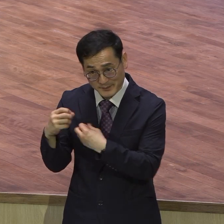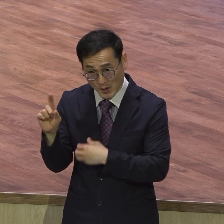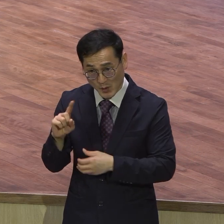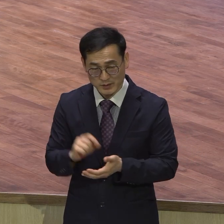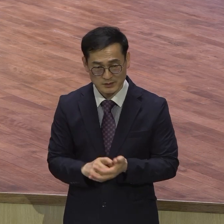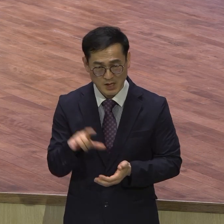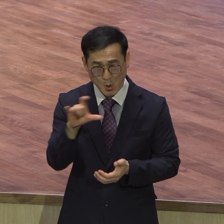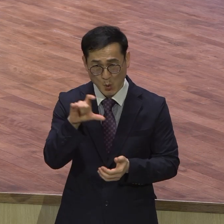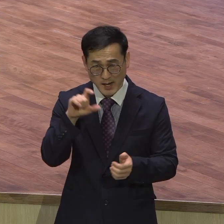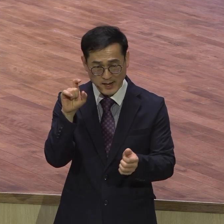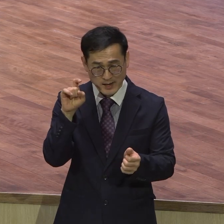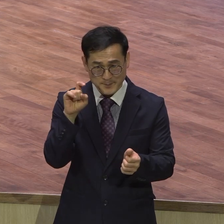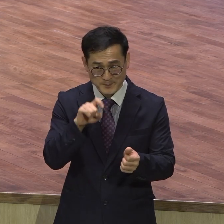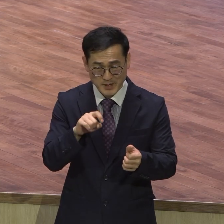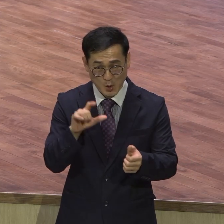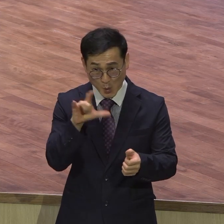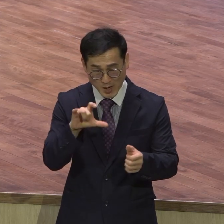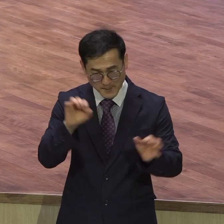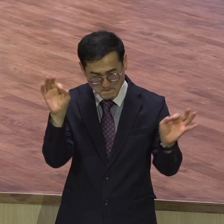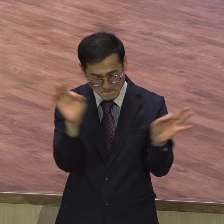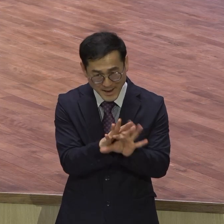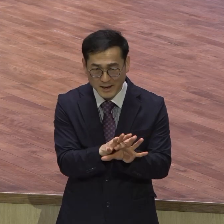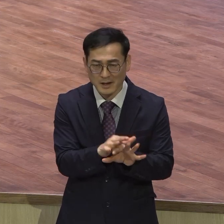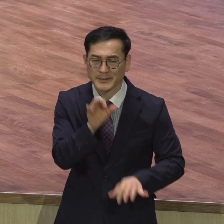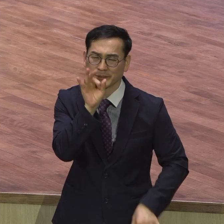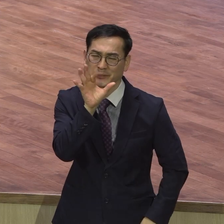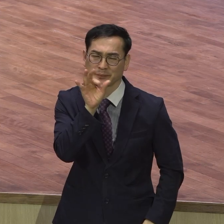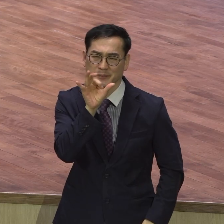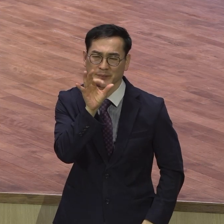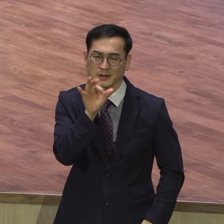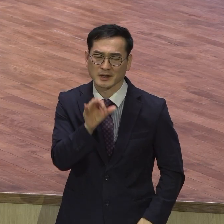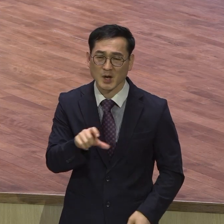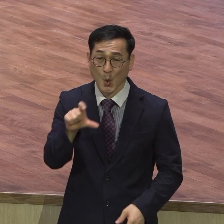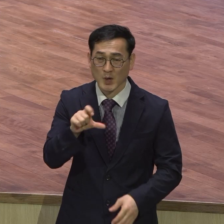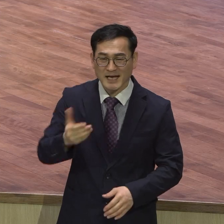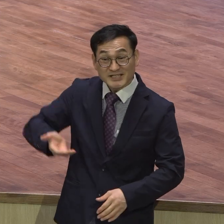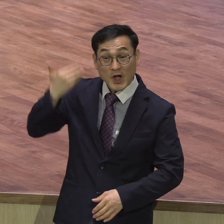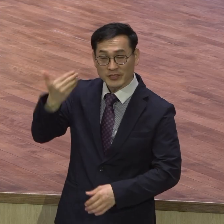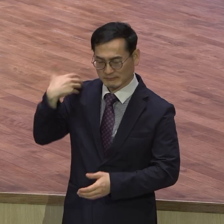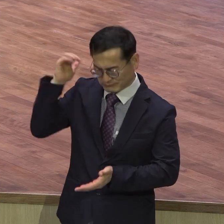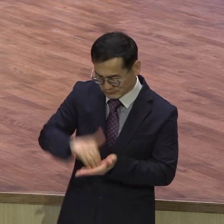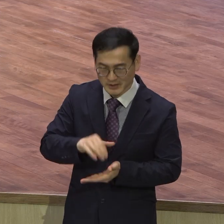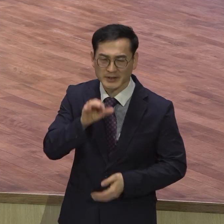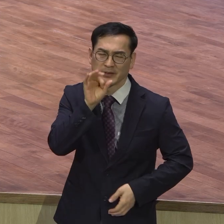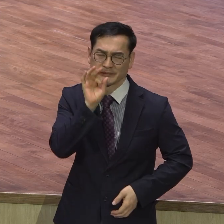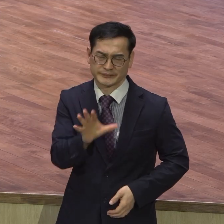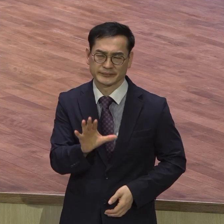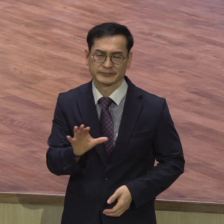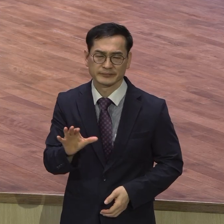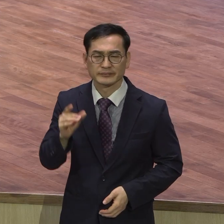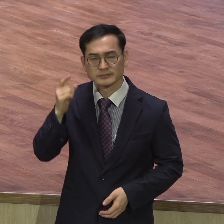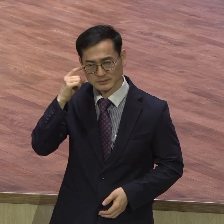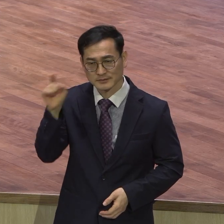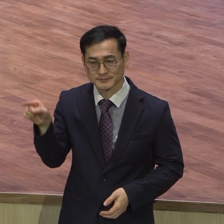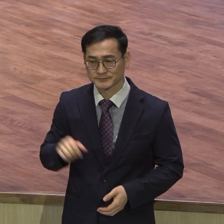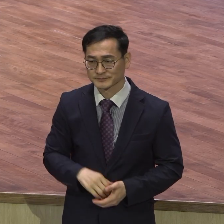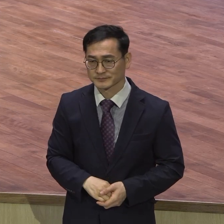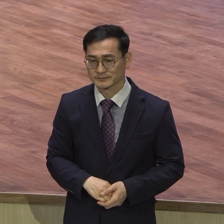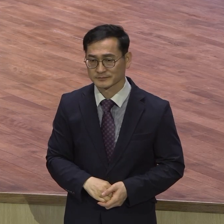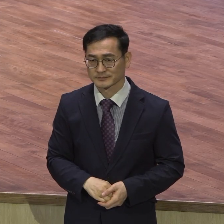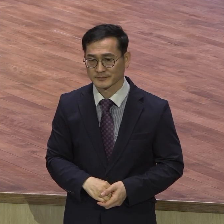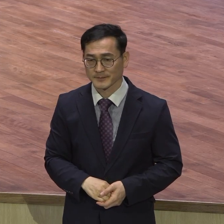이전으로 돌아갈 수가 없다라고 진단을 그렇게 했습니다. 그래서 지금 이 변화가